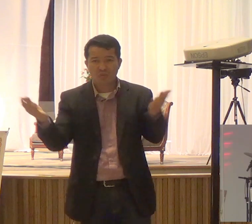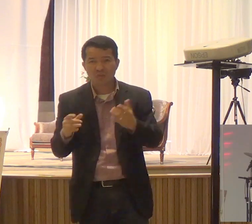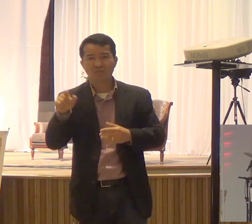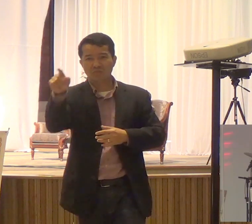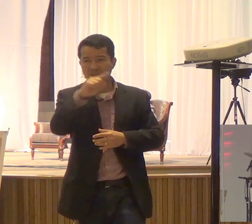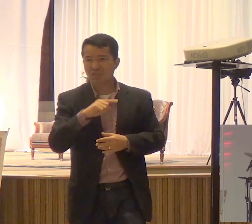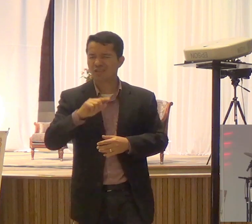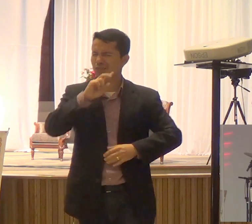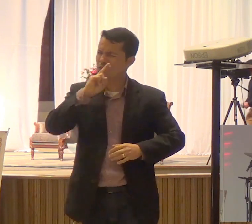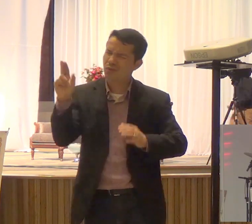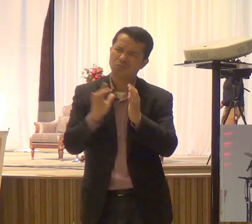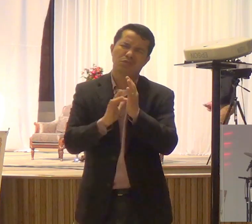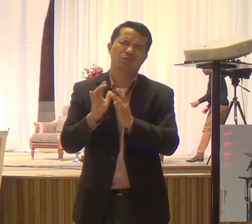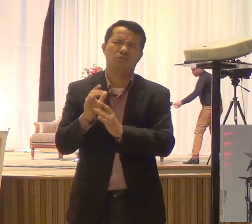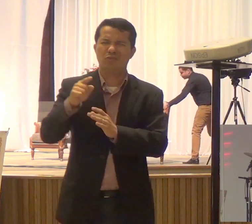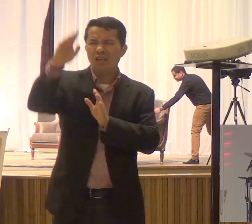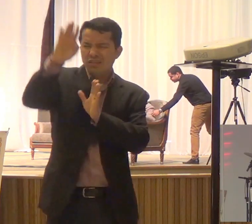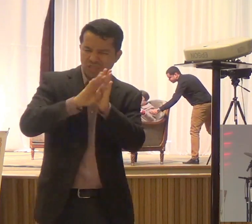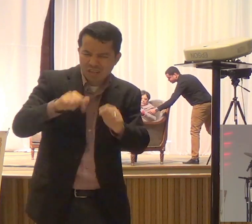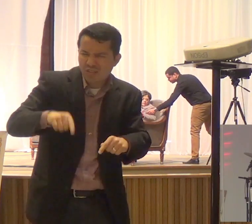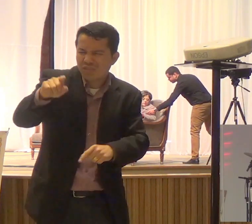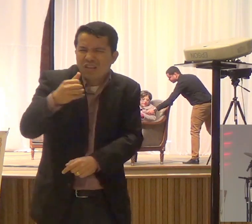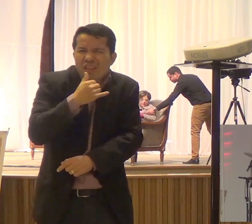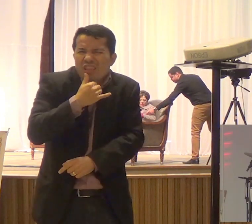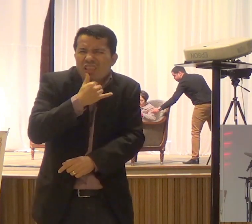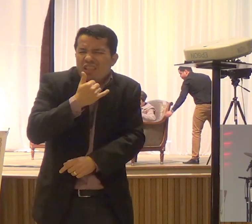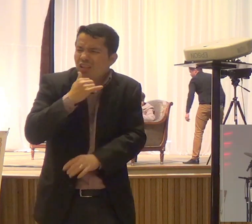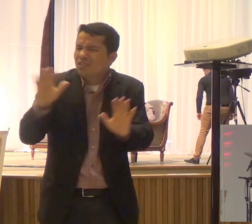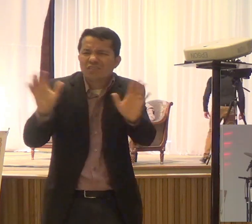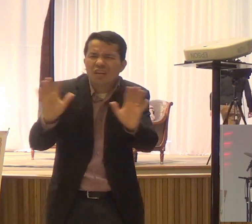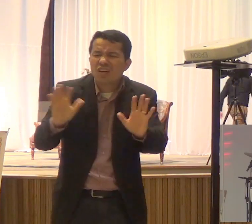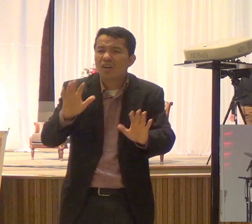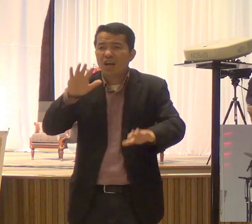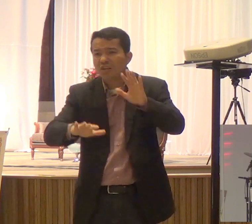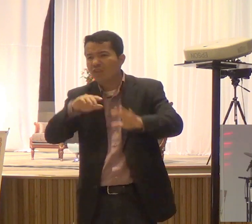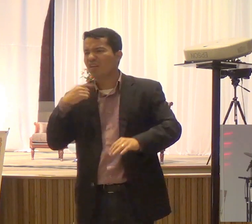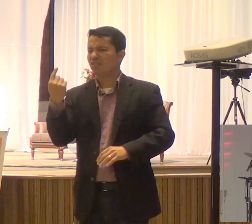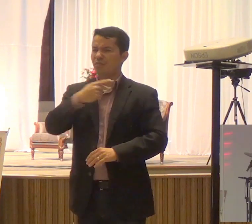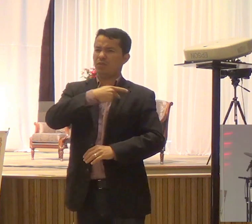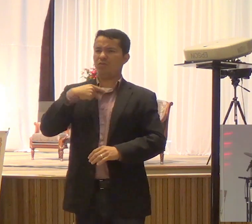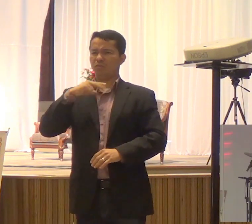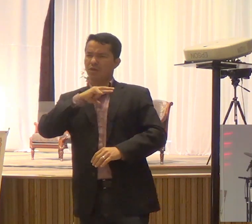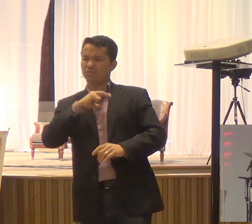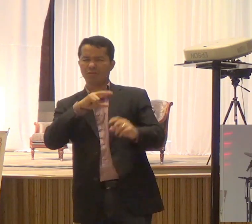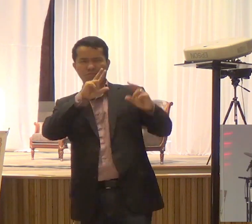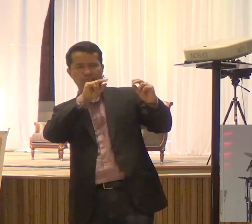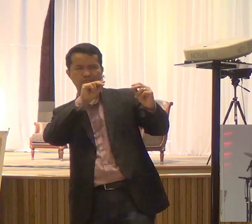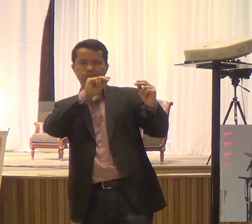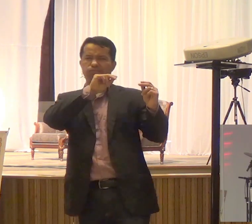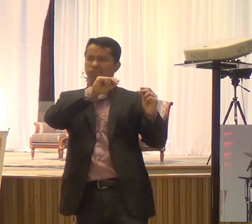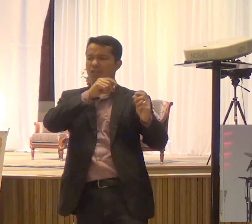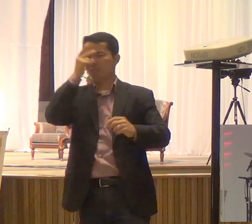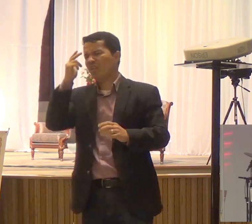pensando como tantos pensam na realidade da gente de atender pessoas numa conversa pastoral, que se sentem